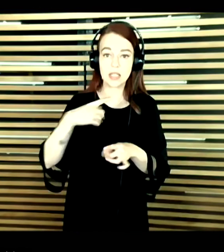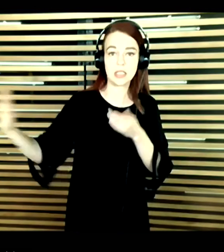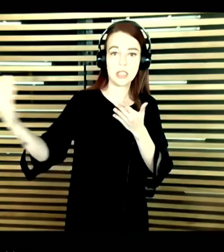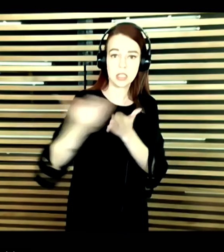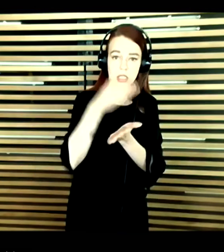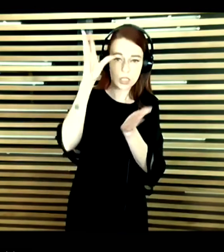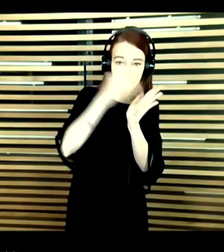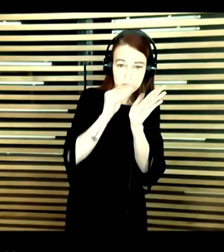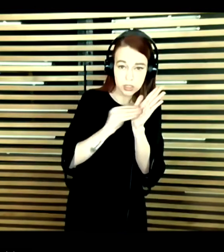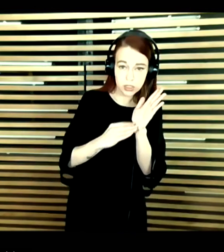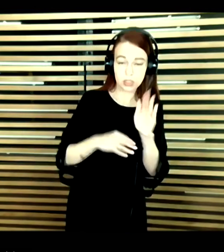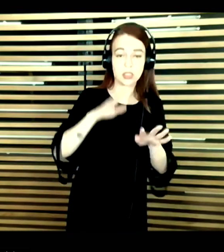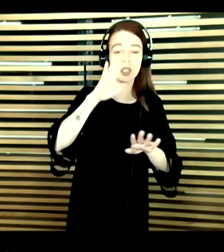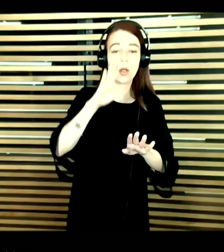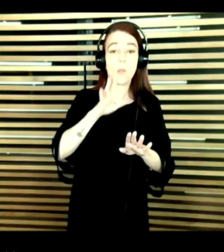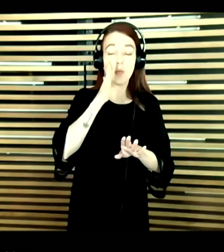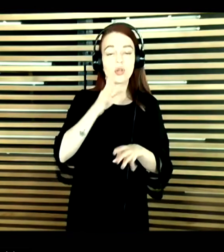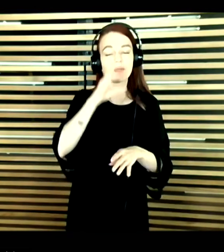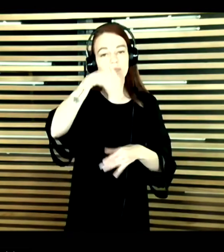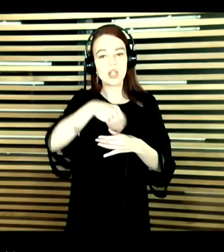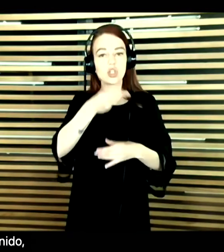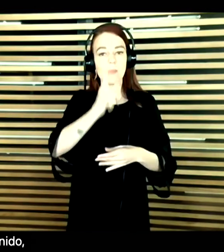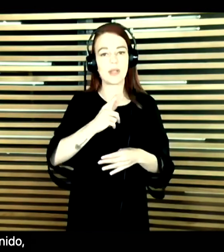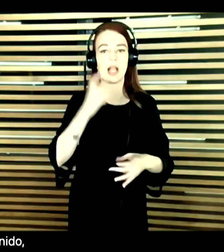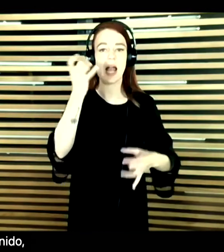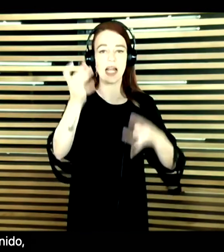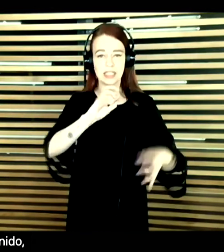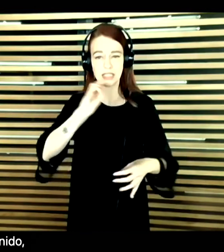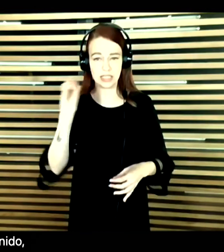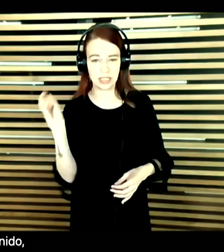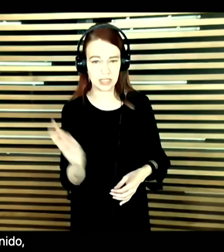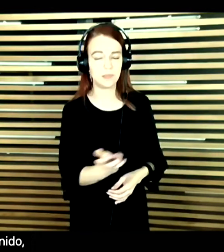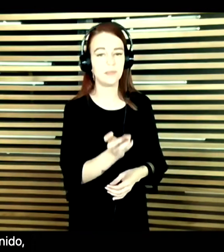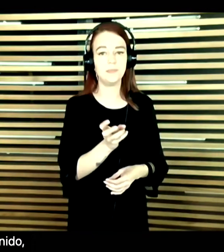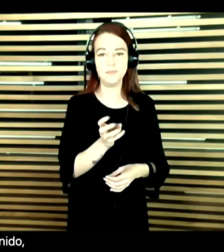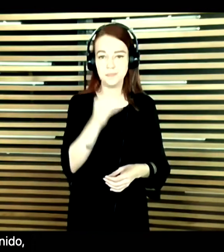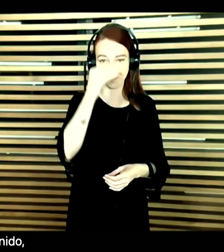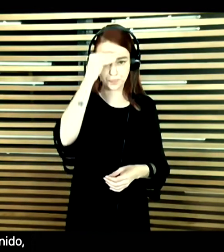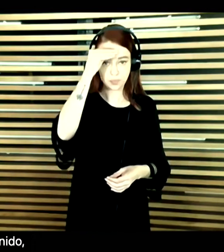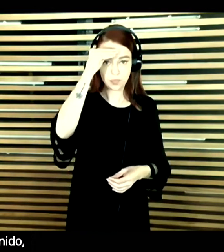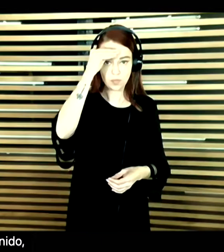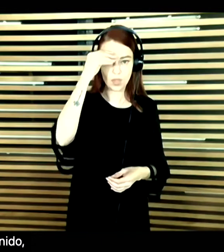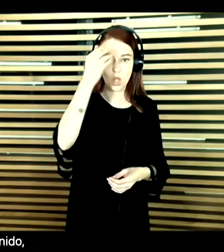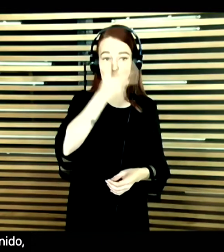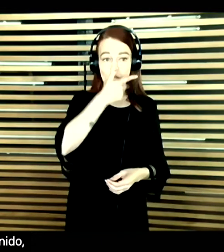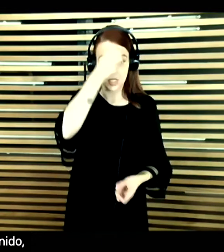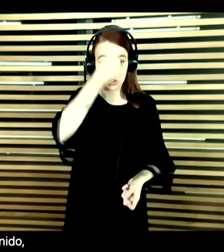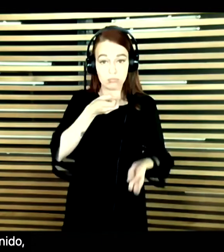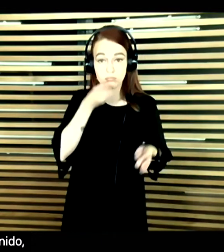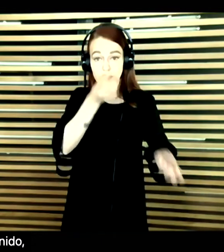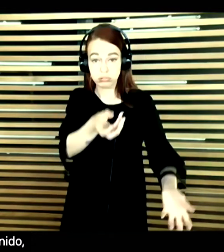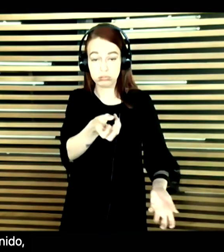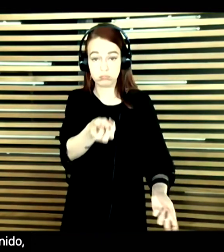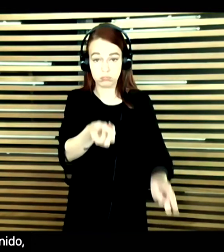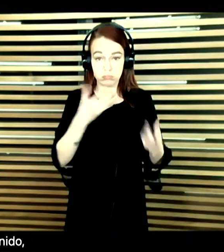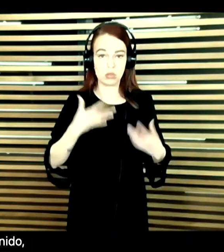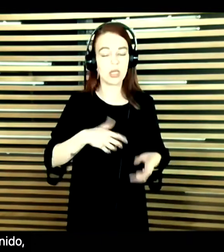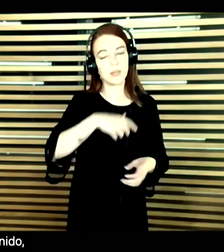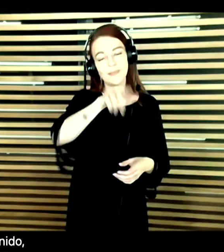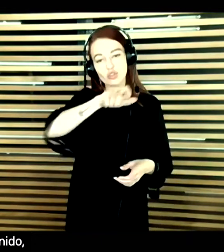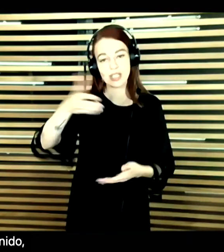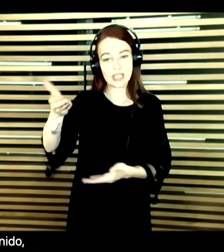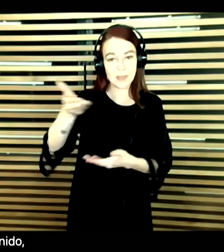multitud de actividades y espacios de intercambio, de suma de saberes entre todos los participantes e invitados nacionales e